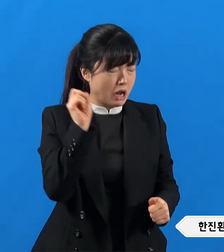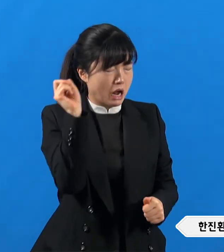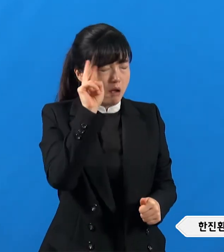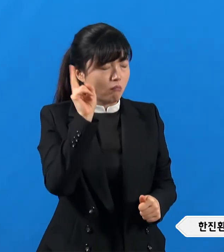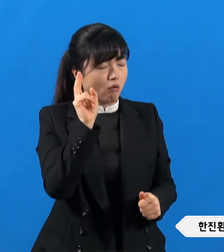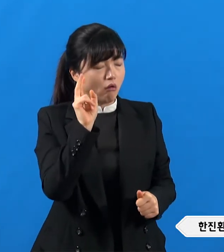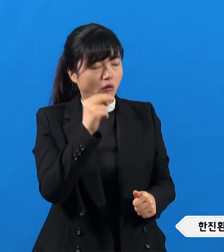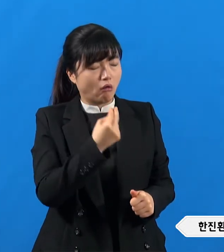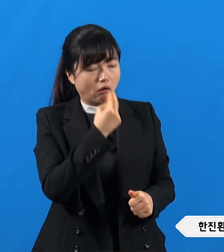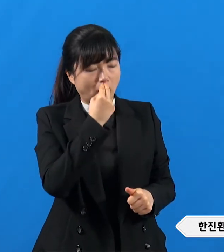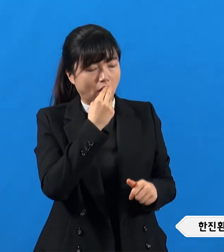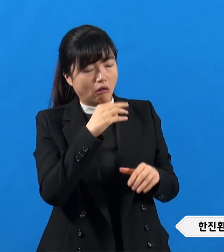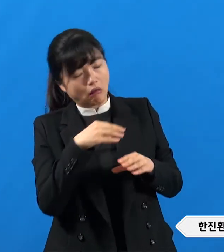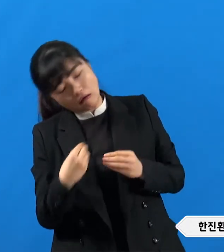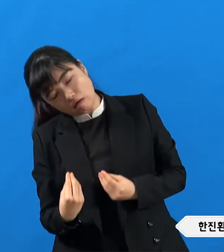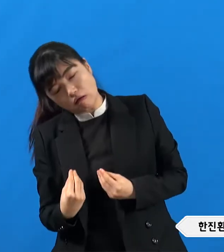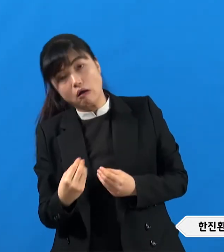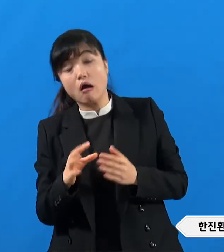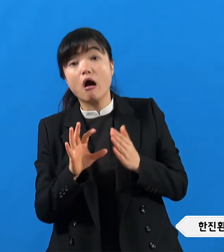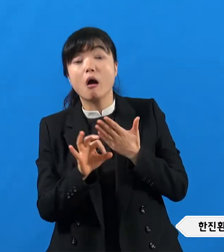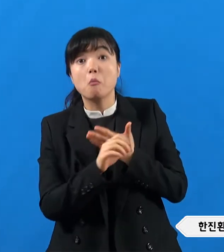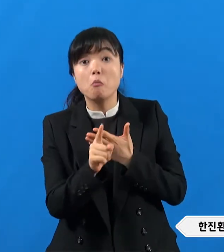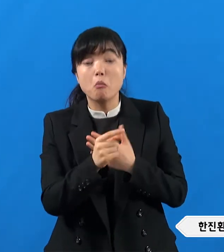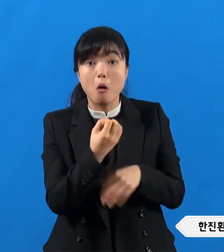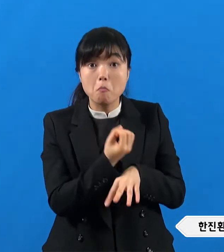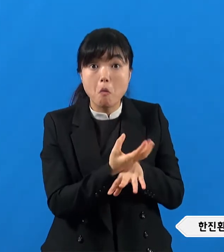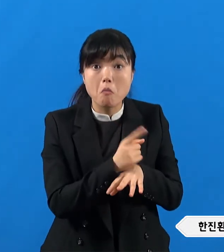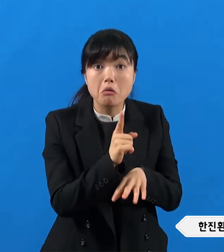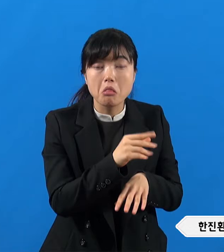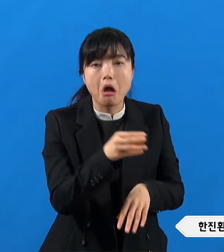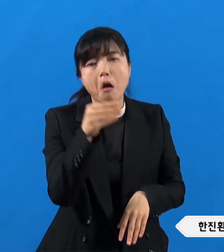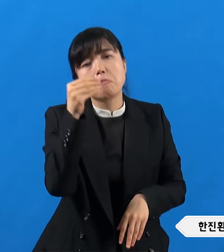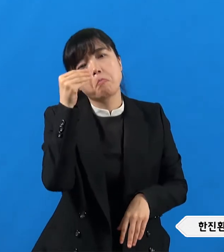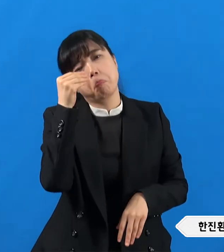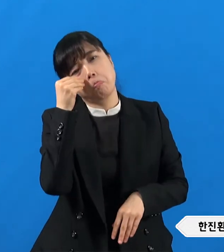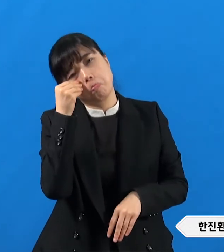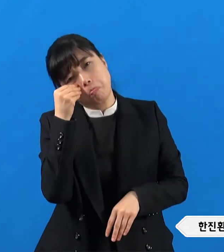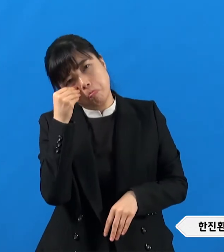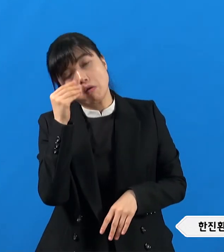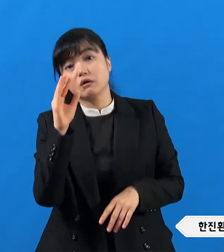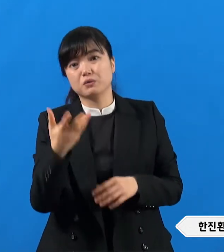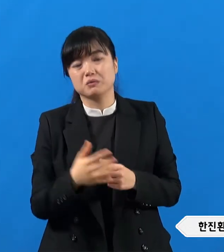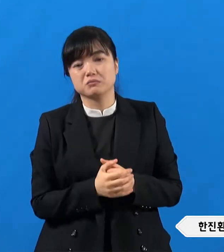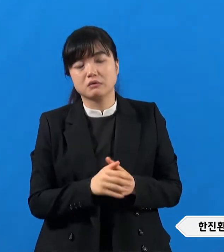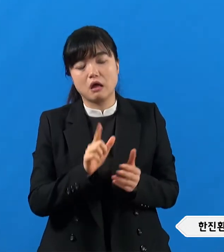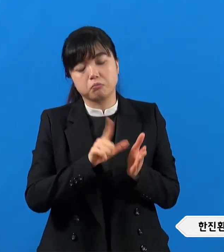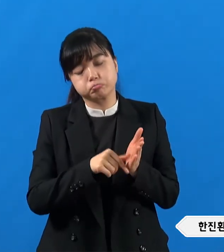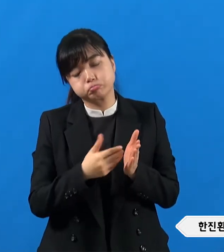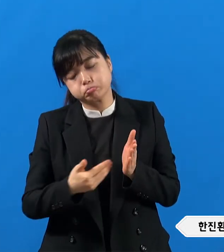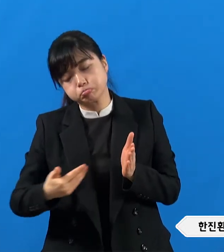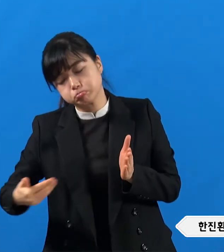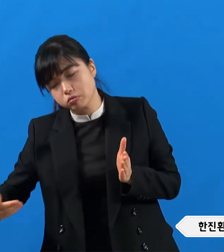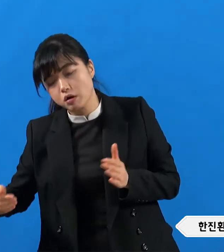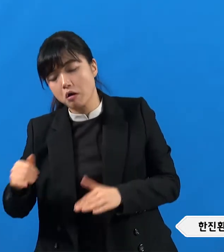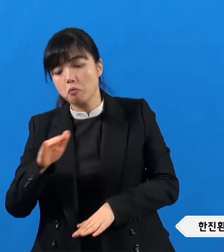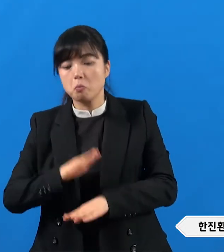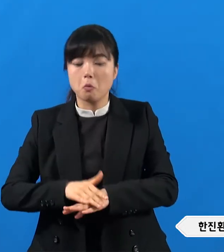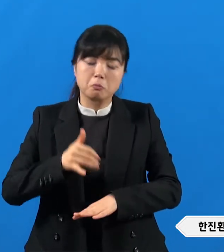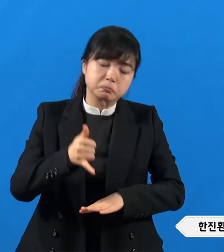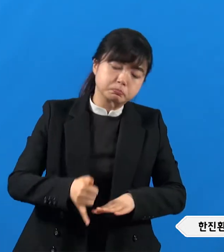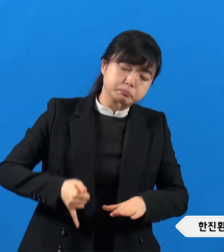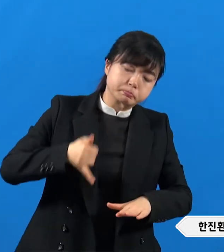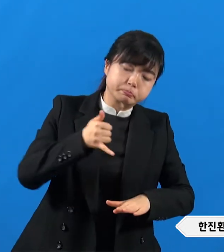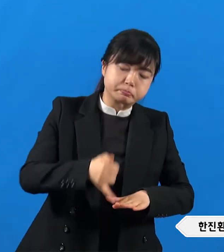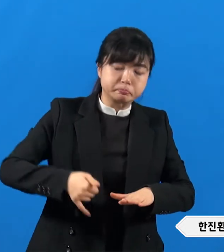세상이라도 떠나게 되면 보물은 그냥 땅속에 버려지게 됩니다. 세월이 흐른 후에 농부가 우연히